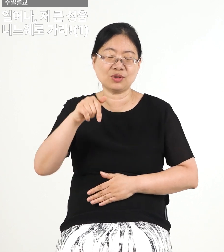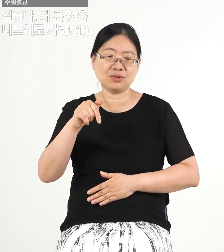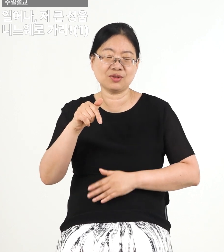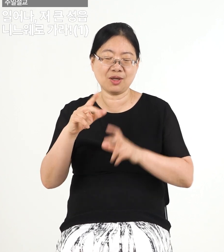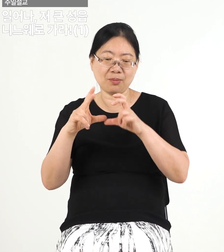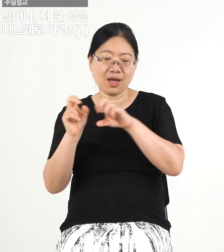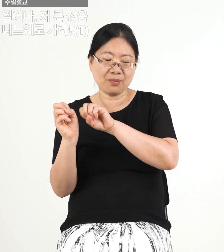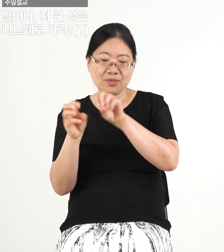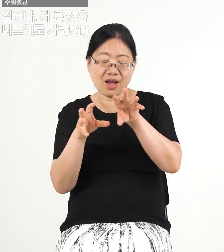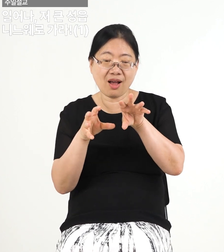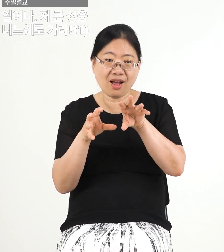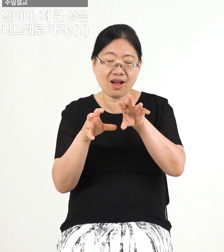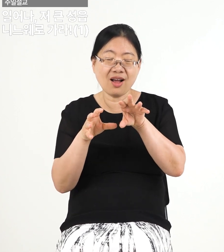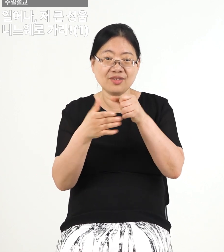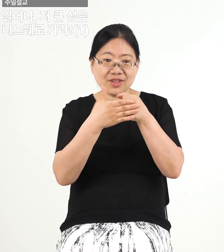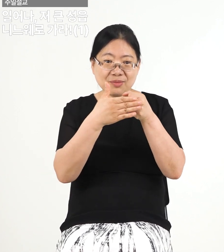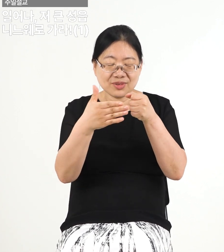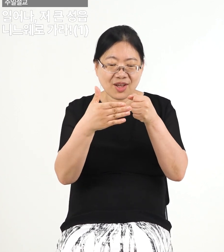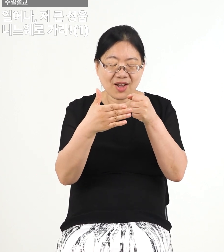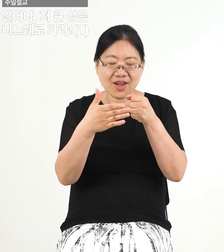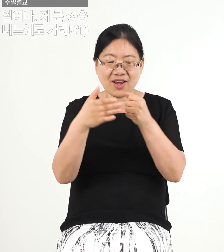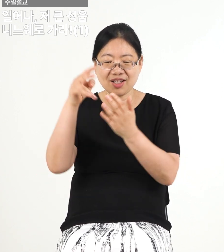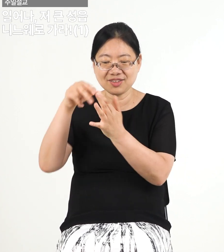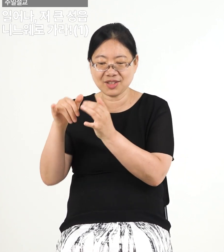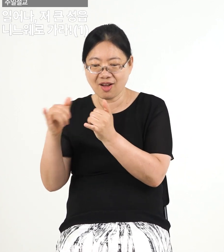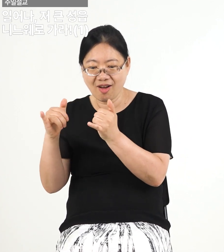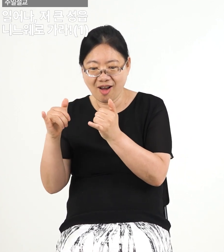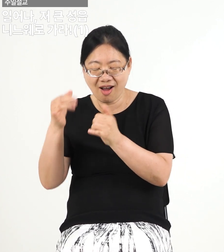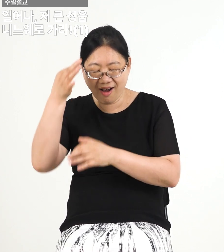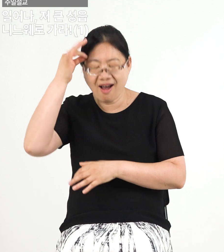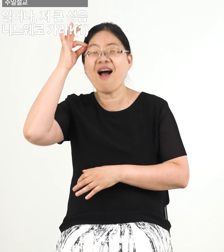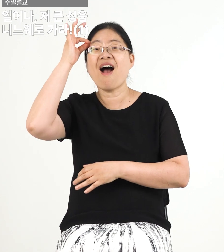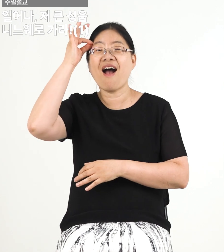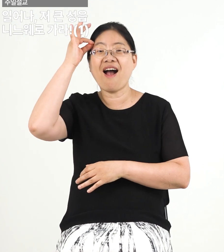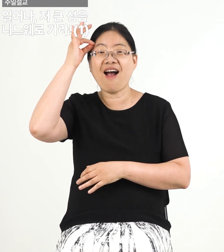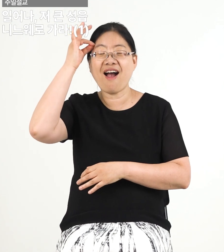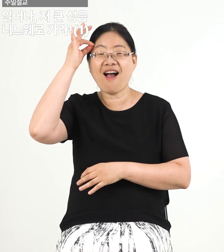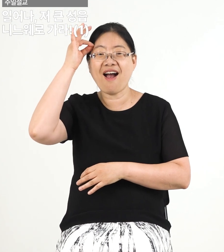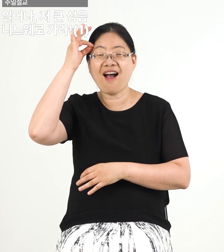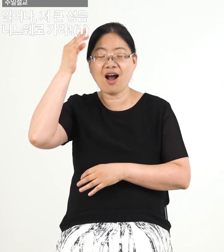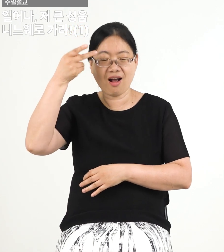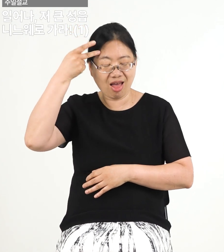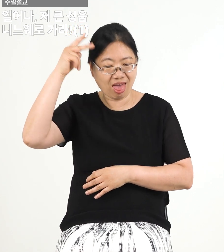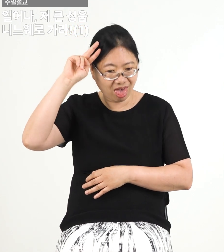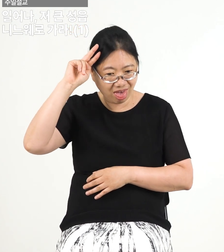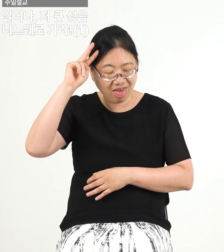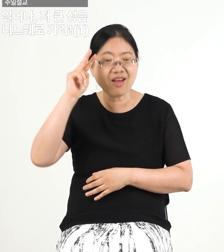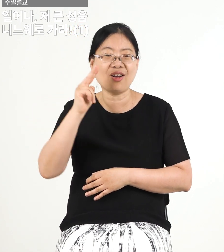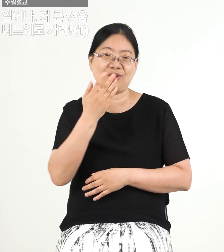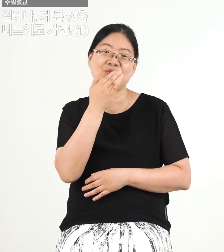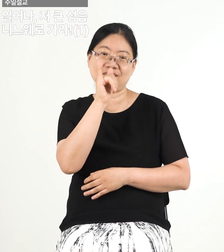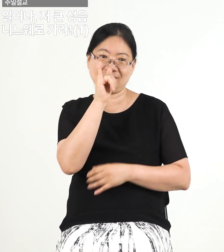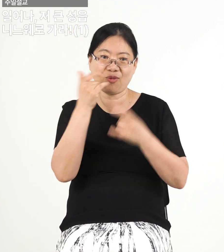패스의 독자들이 아차, 착시 현상을 일으키겠더라고요.